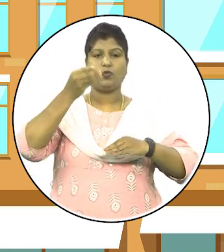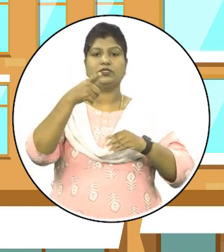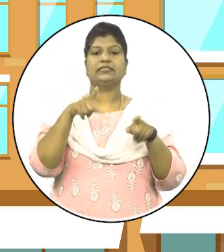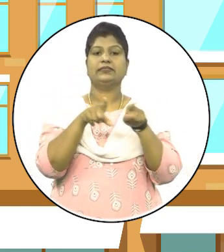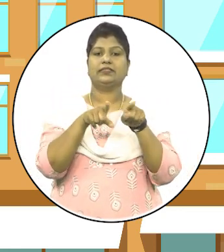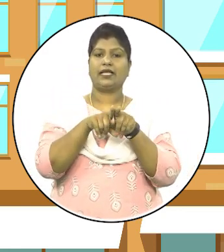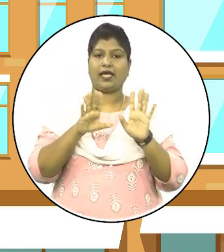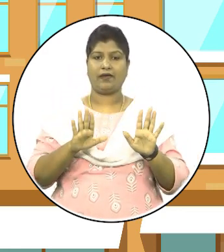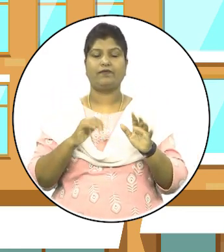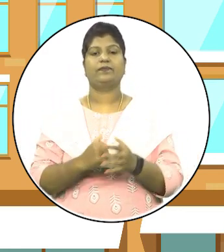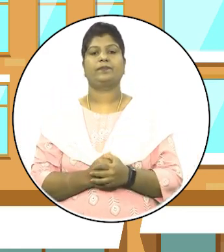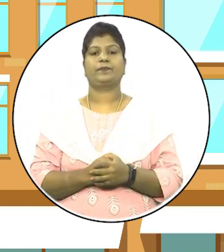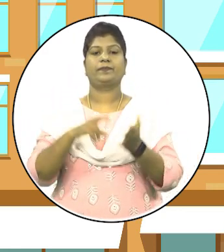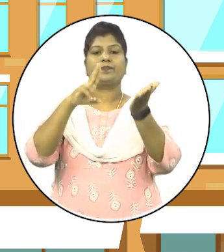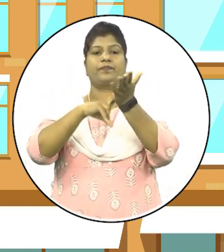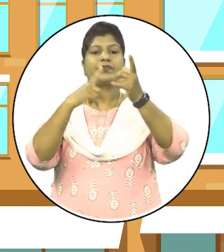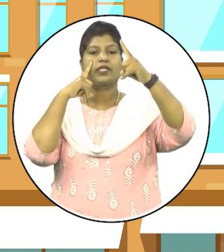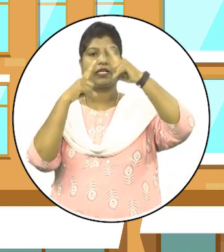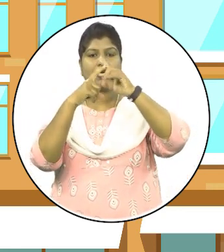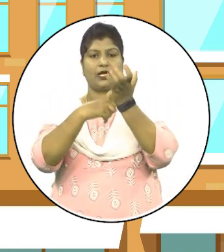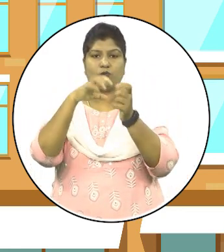कार्बन मोनोऑक्साइड,